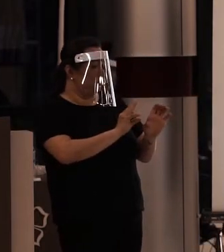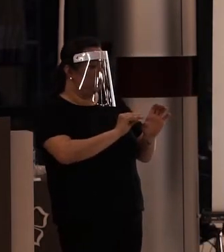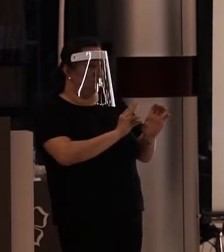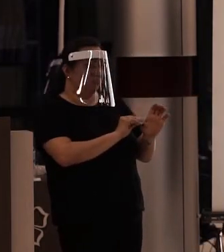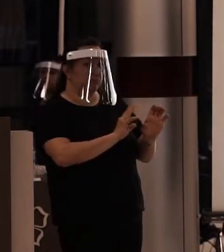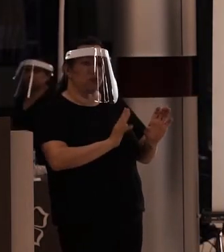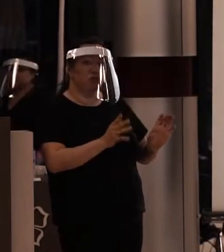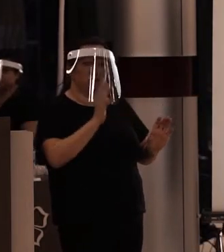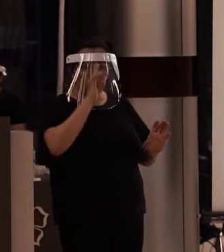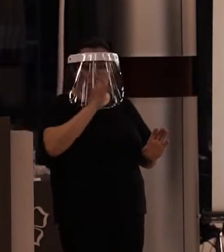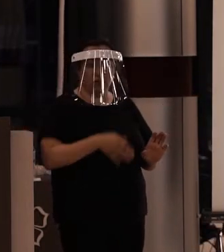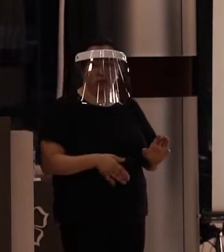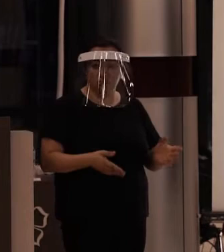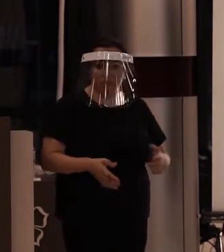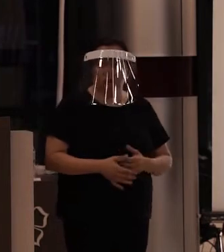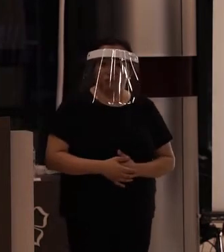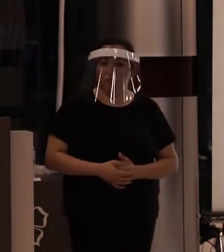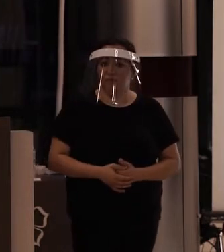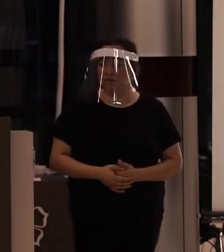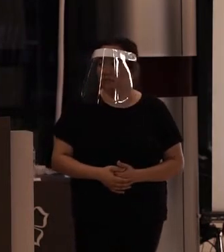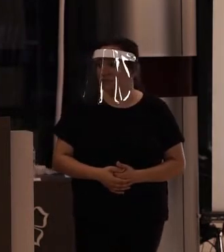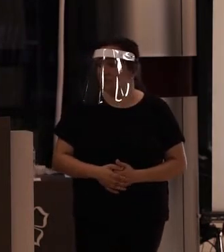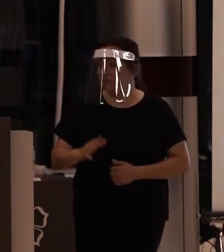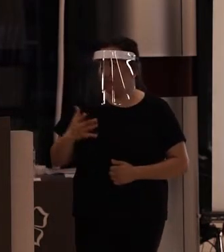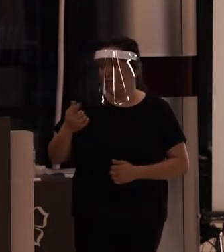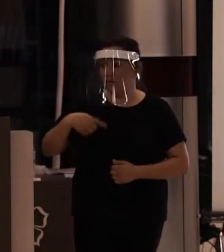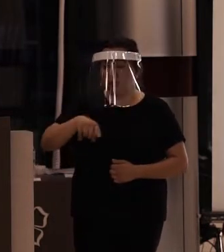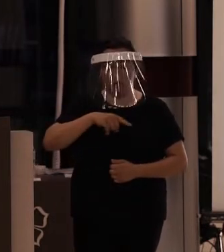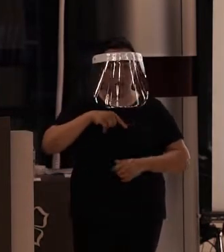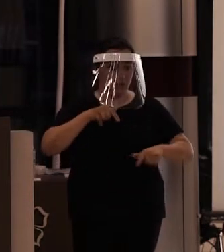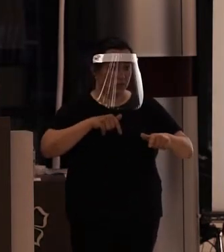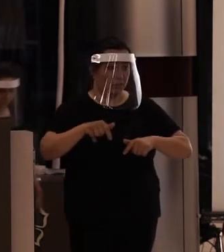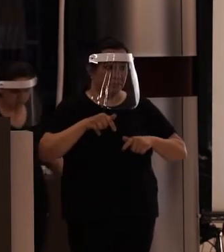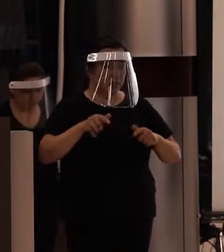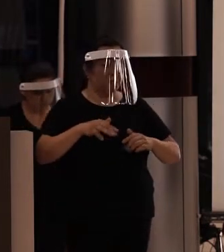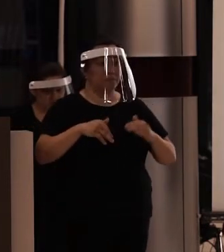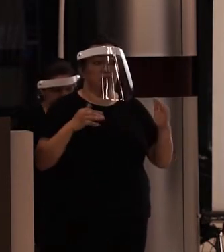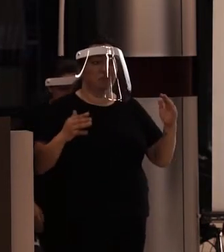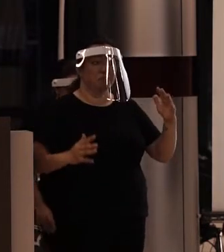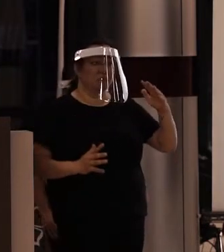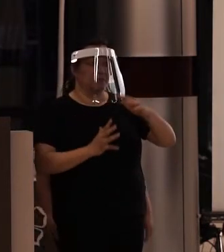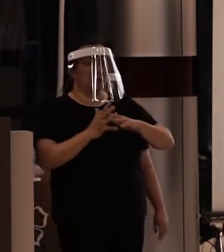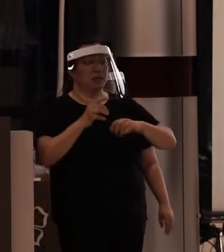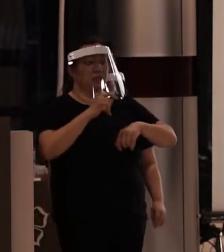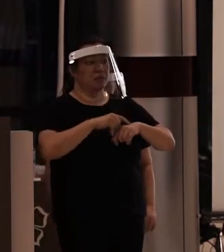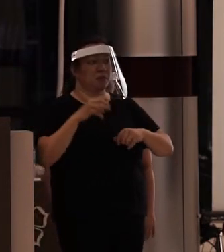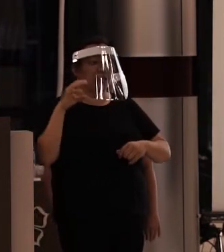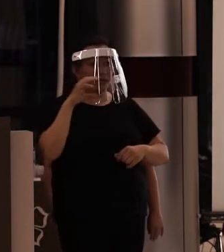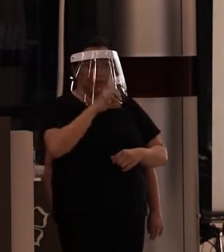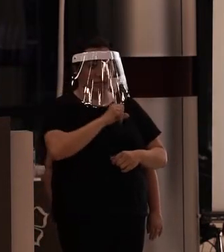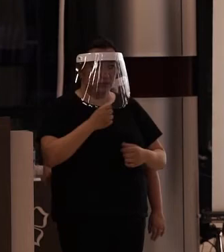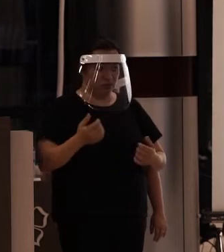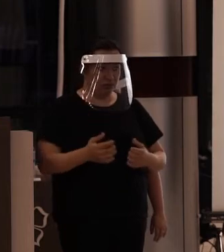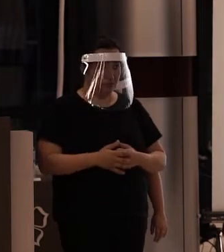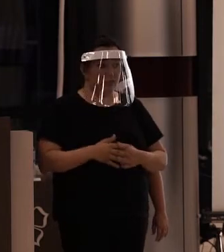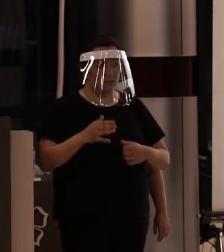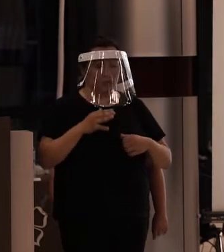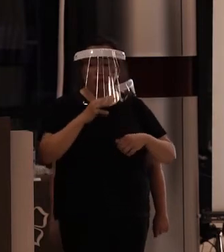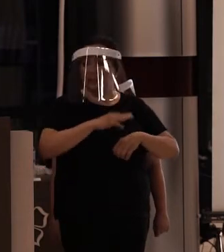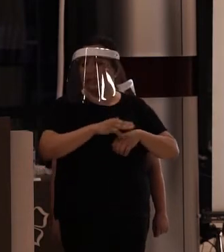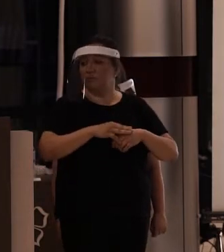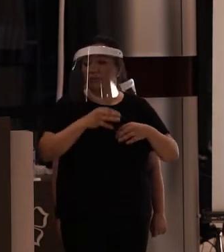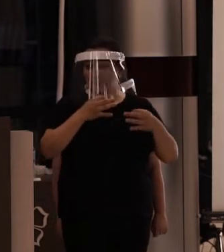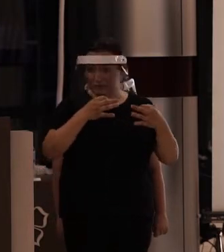Então, a gente trabalha com a máxima temperatura admissível, né? Que é a máxima